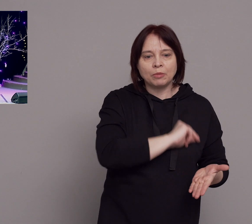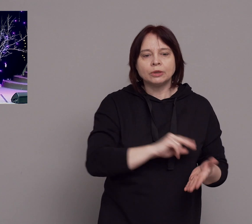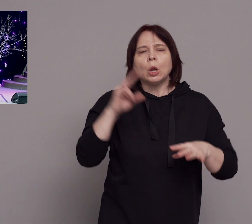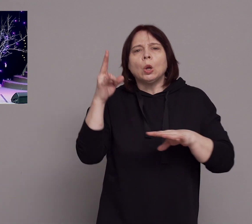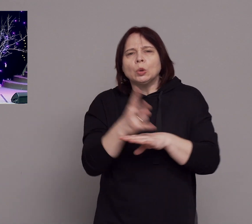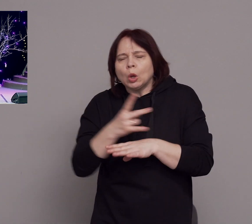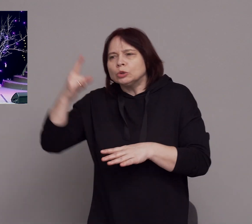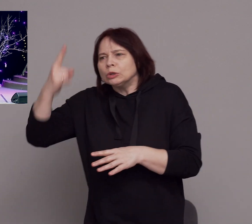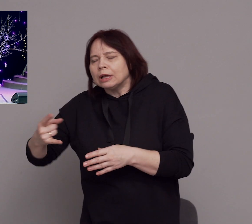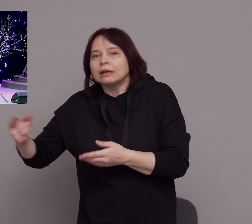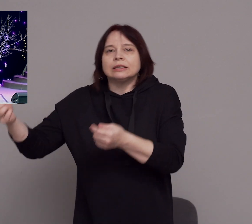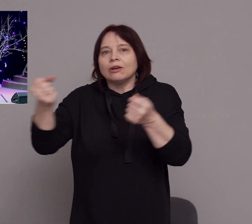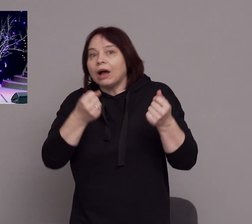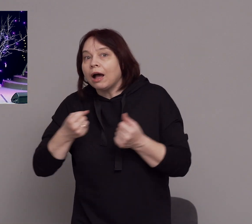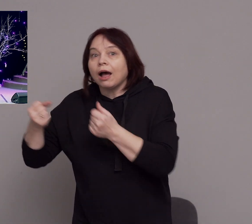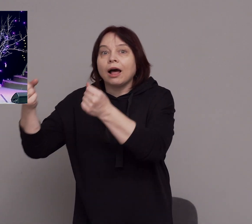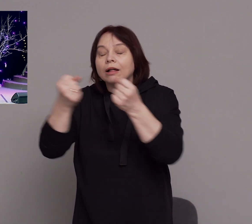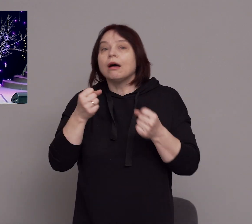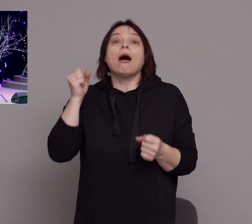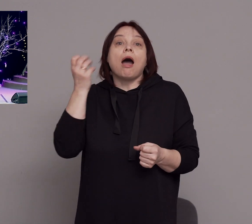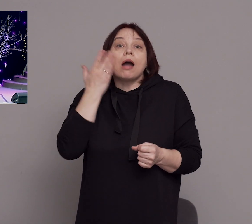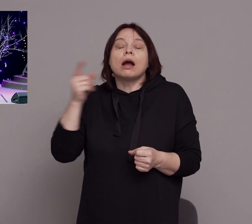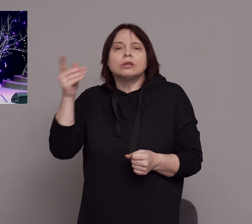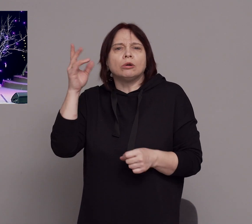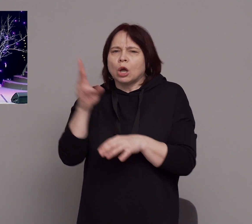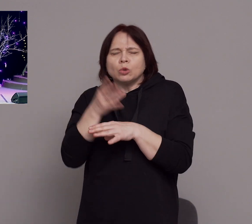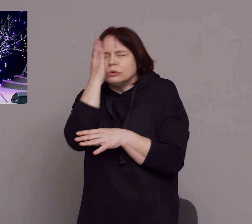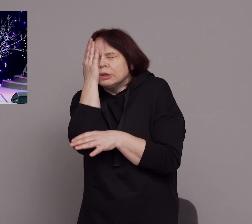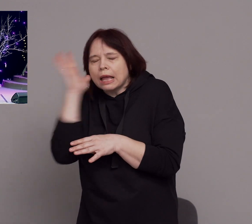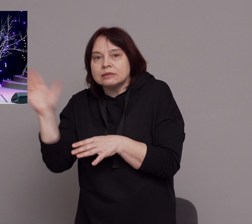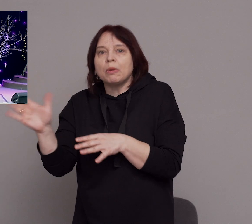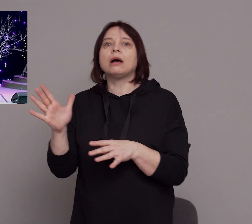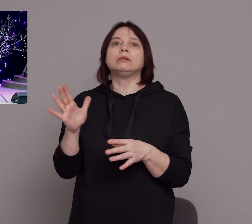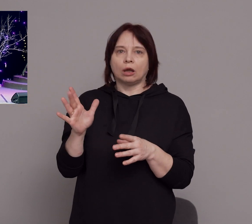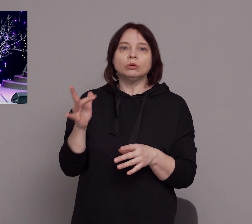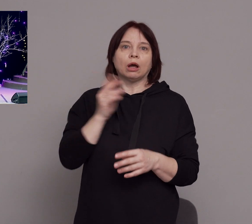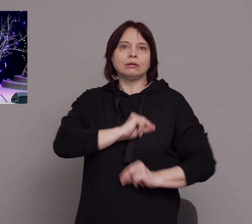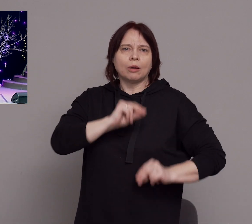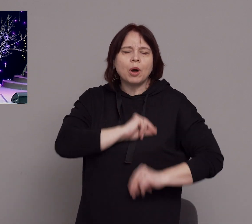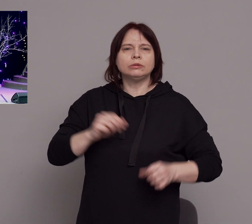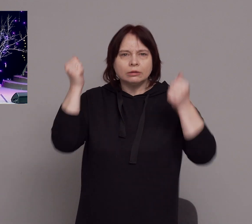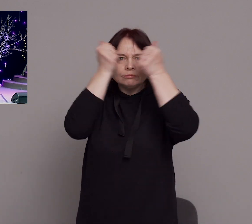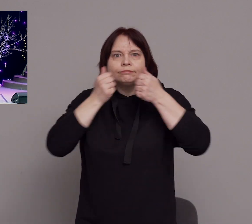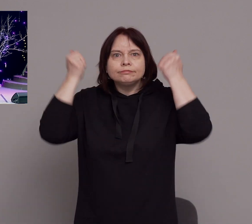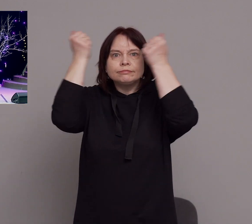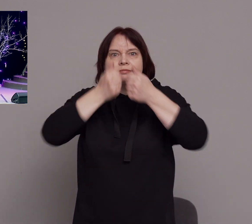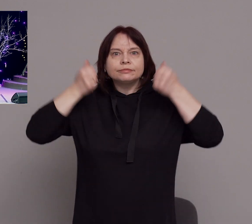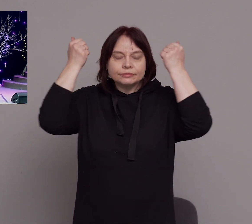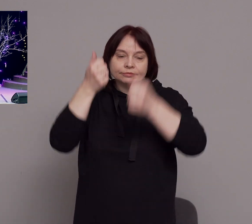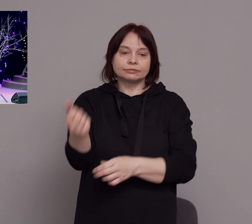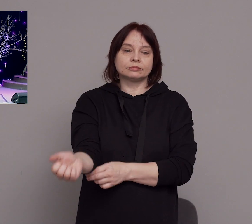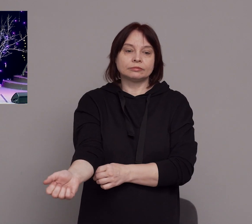спал, я не знаю до сих пор, как он это делает, что он может не спать и просто постоянно работать. Я не знаю, как он это делал.